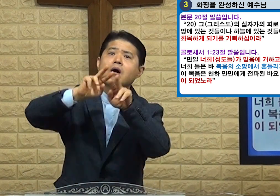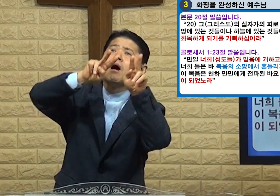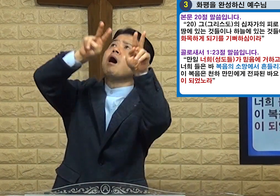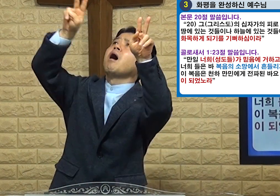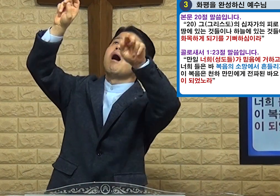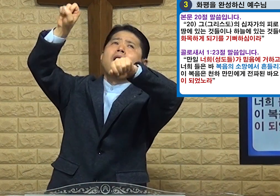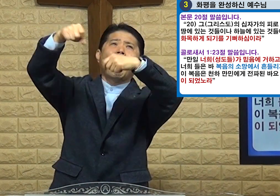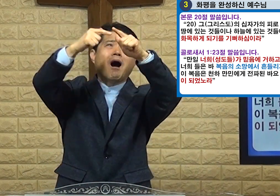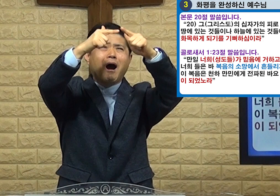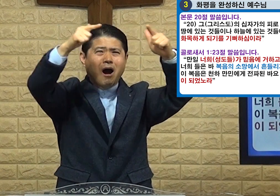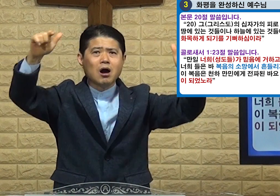말미암아